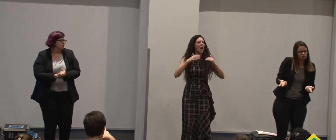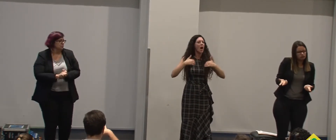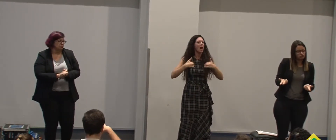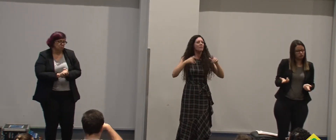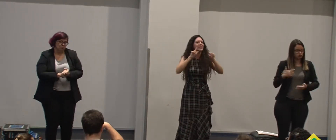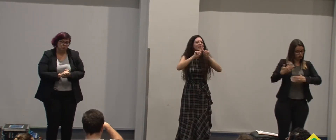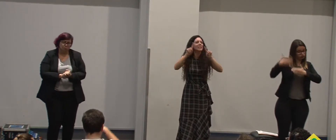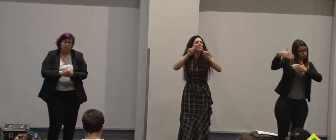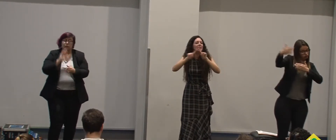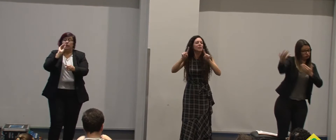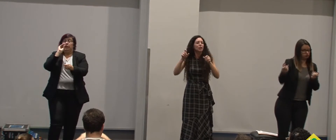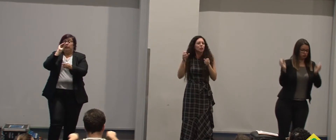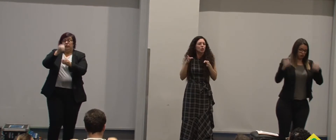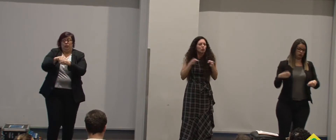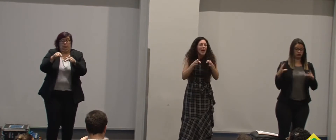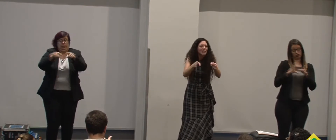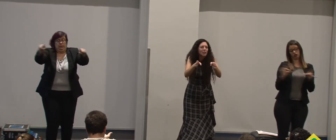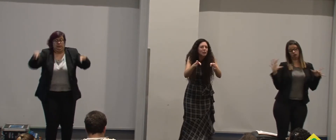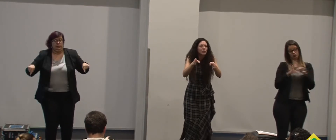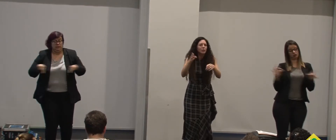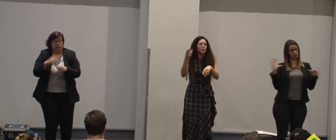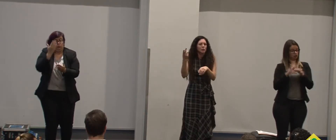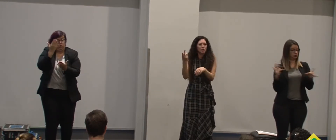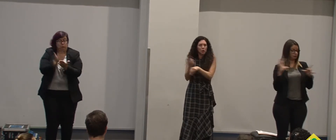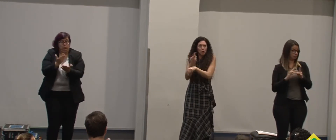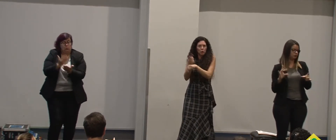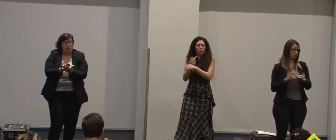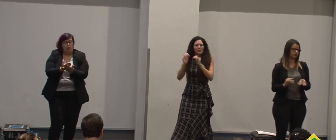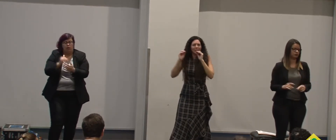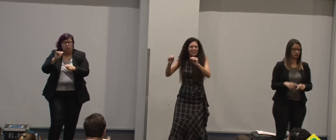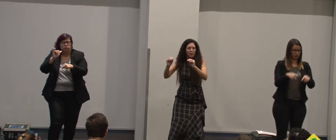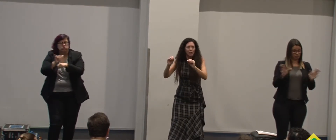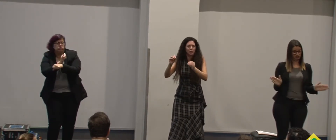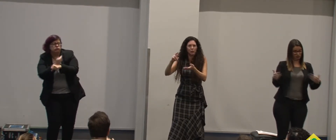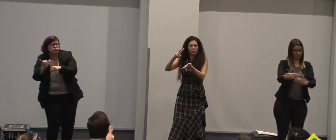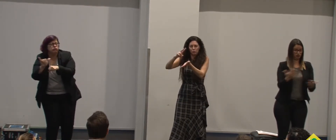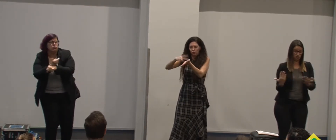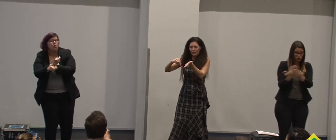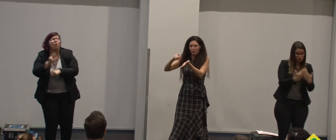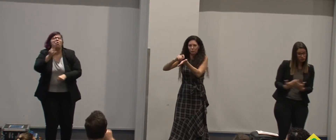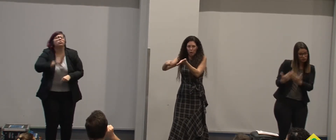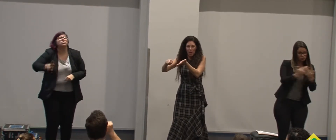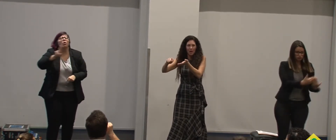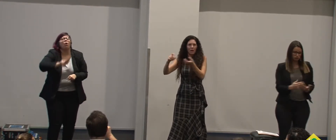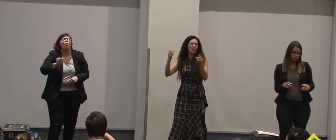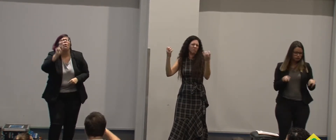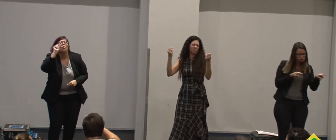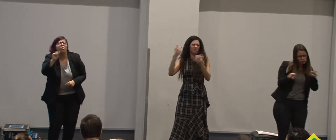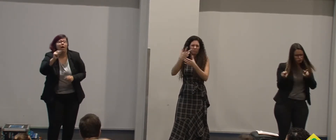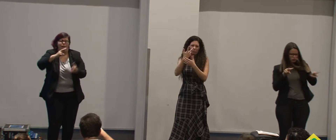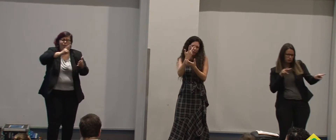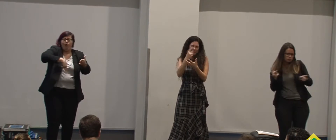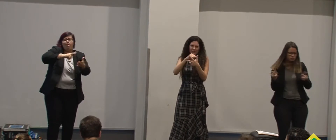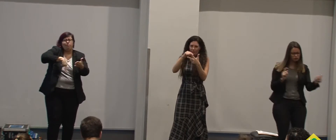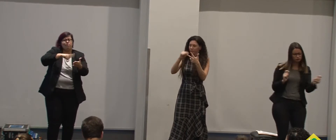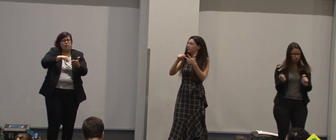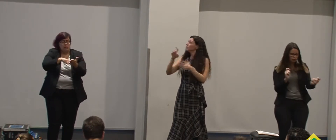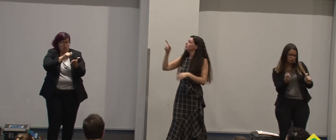ser utilizadas. Então, o mesmo professor ele pode usar diferentes estratégias